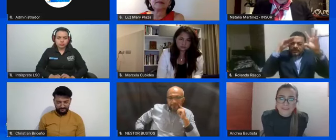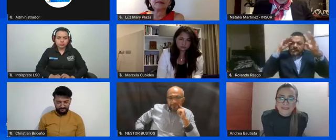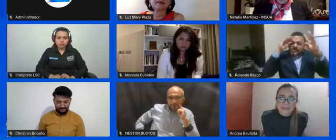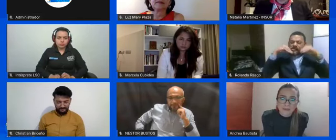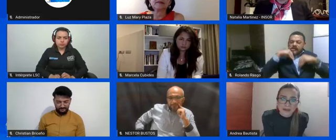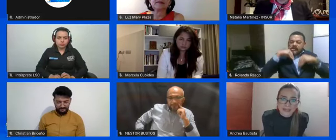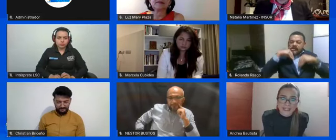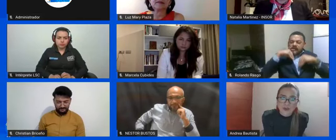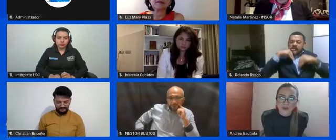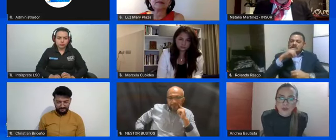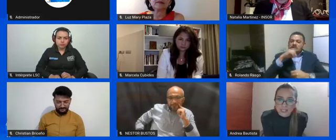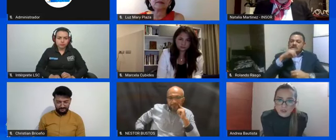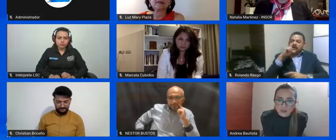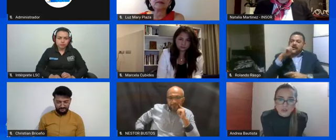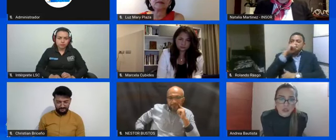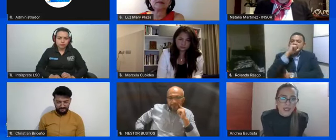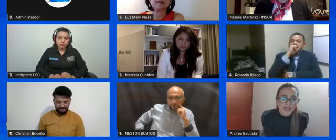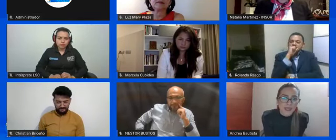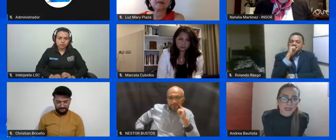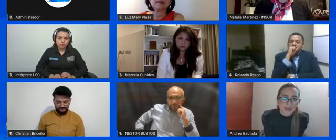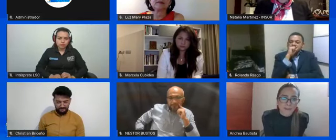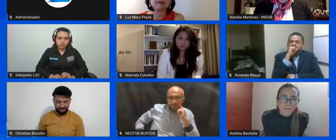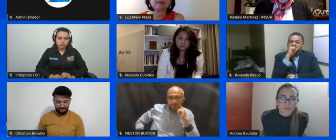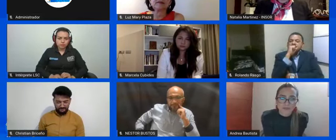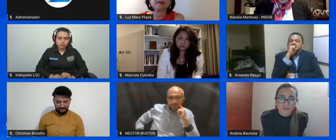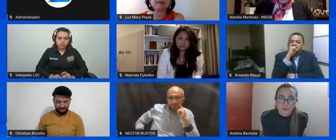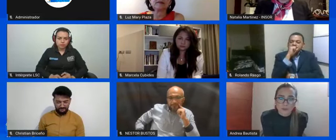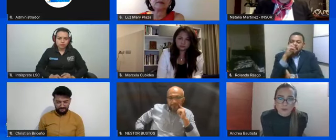También en participar en congresos